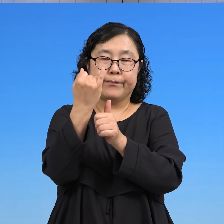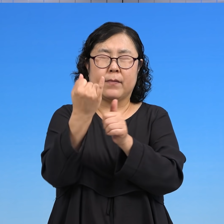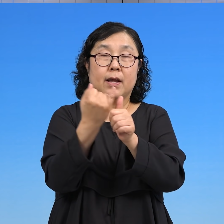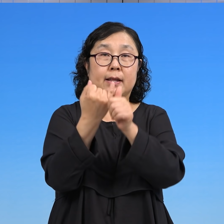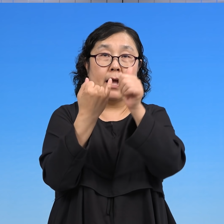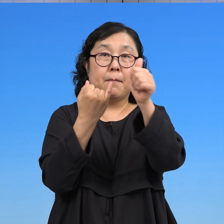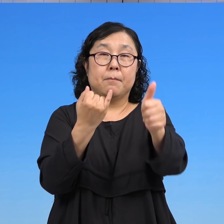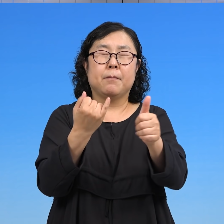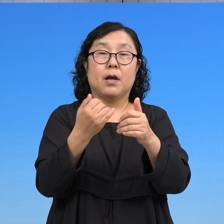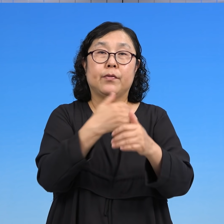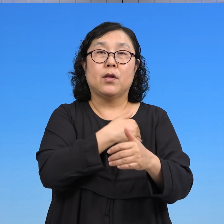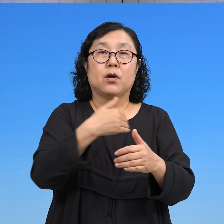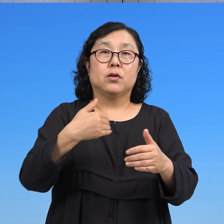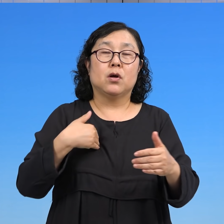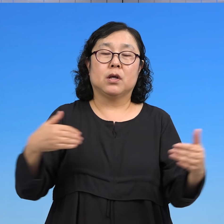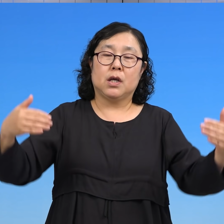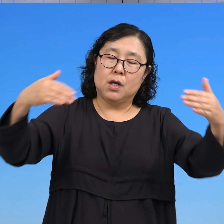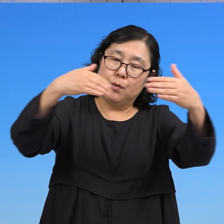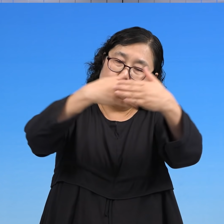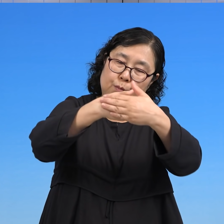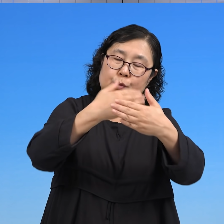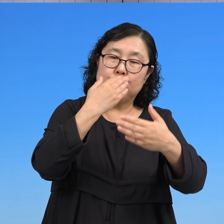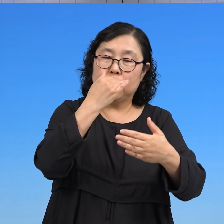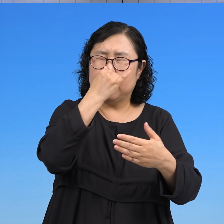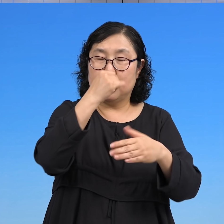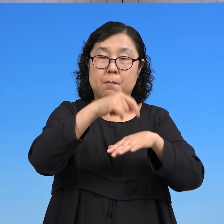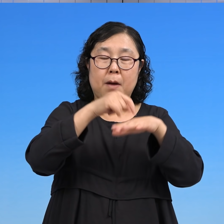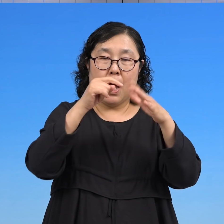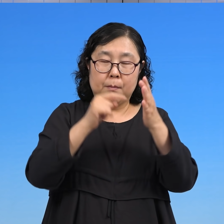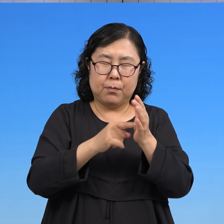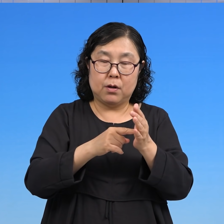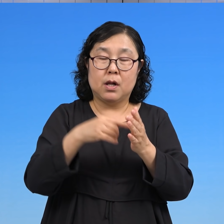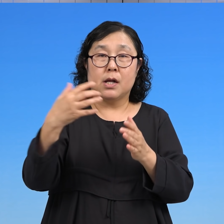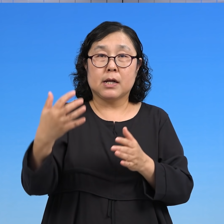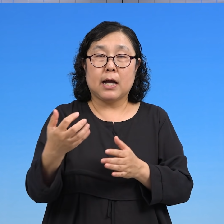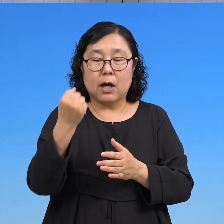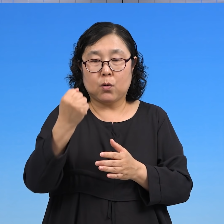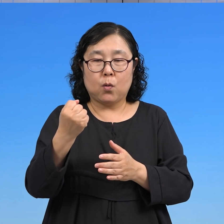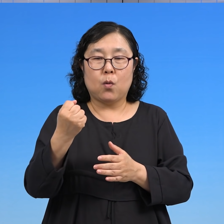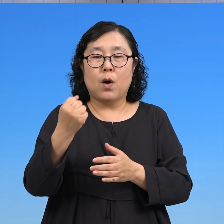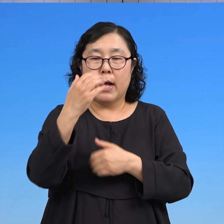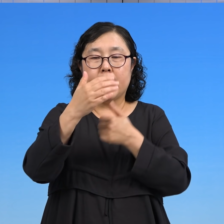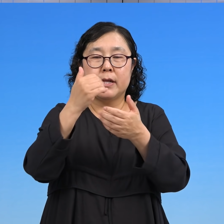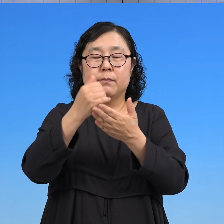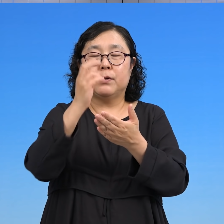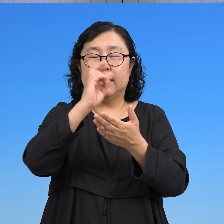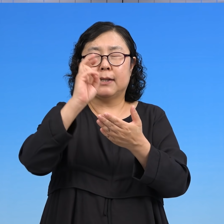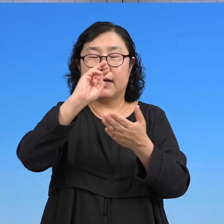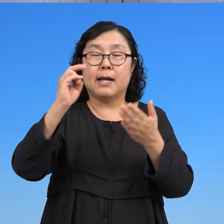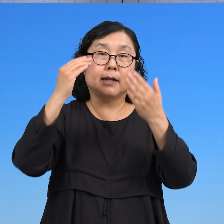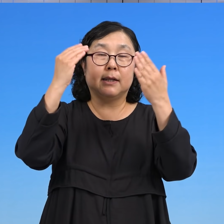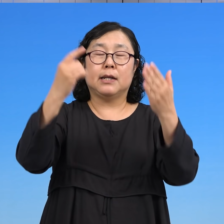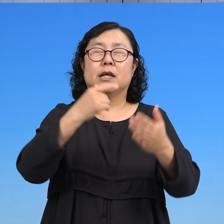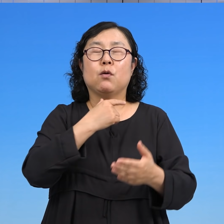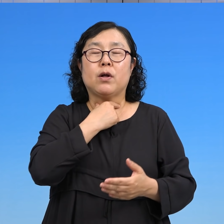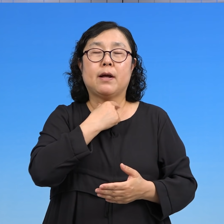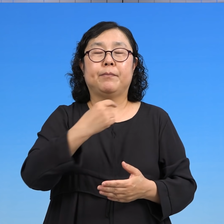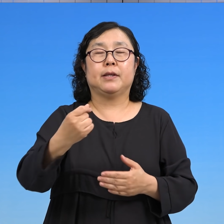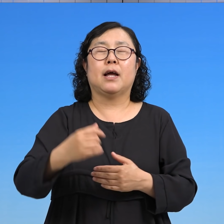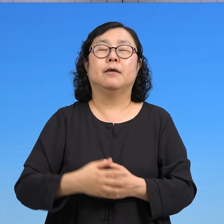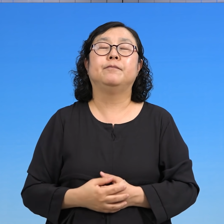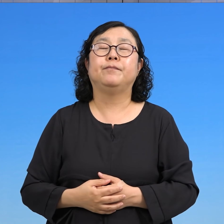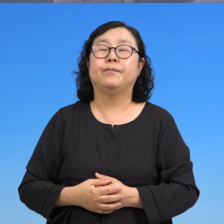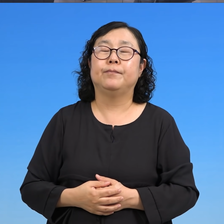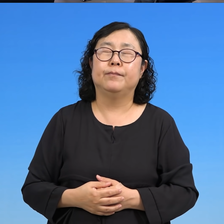품으시고 저들을 넉넉히 품을 수 있는 능력을 구하면서 호렙산의 하나님을 찬양하기 원합니다. 이렇게